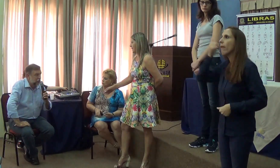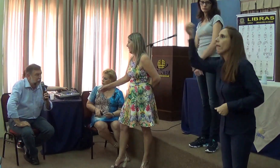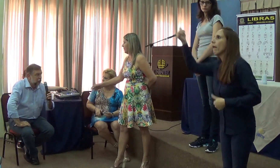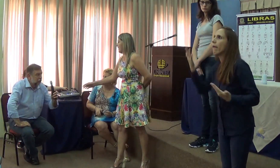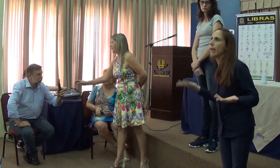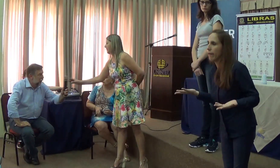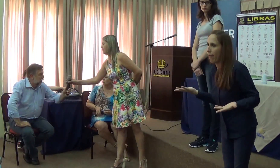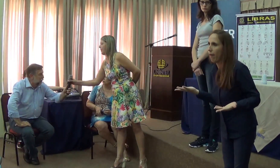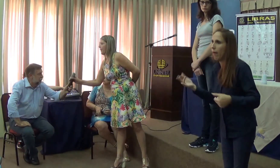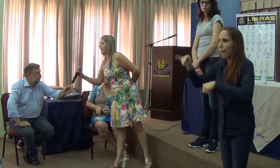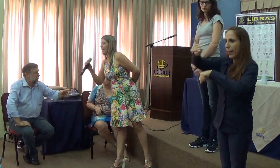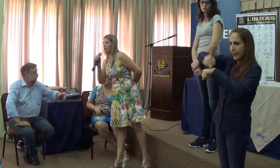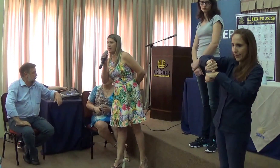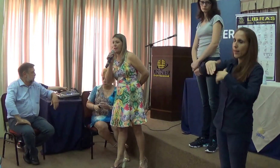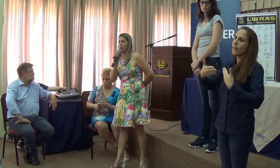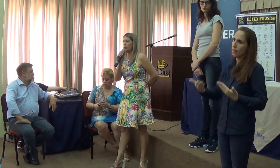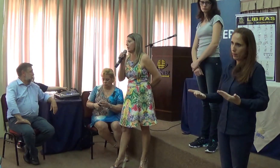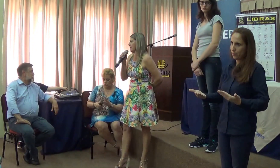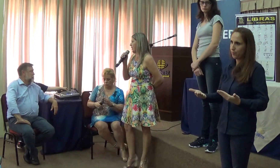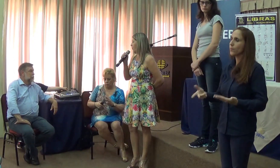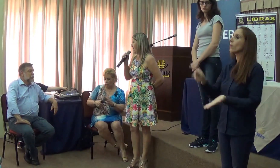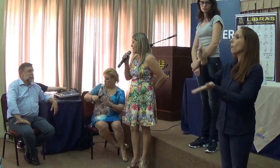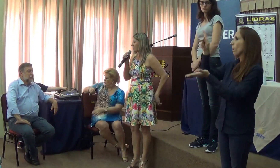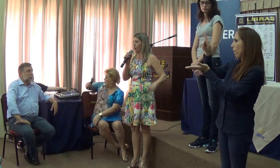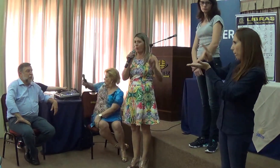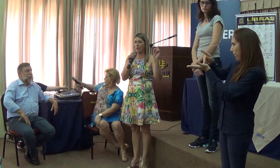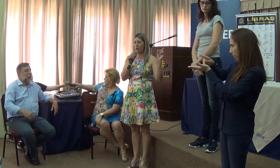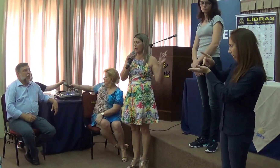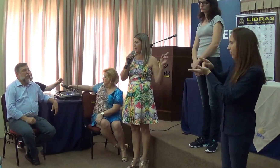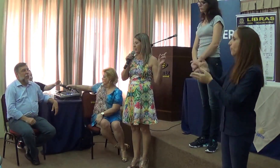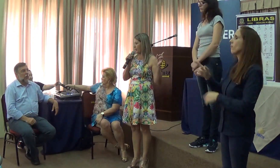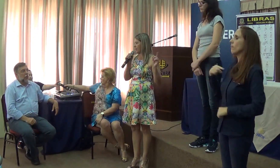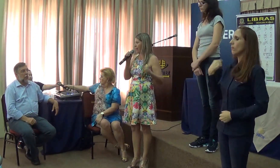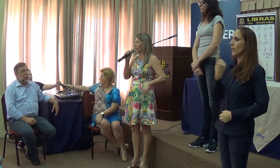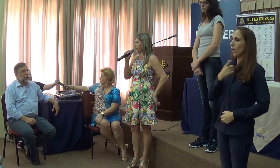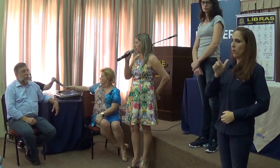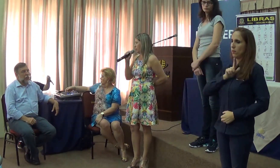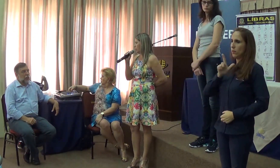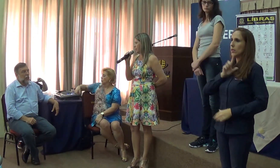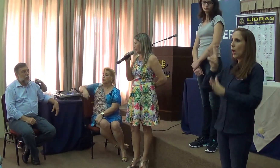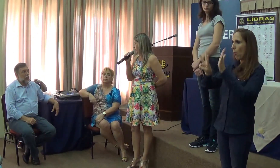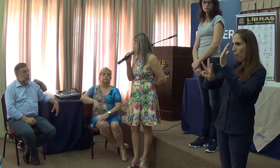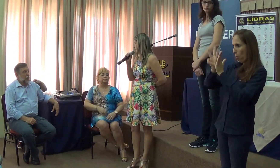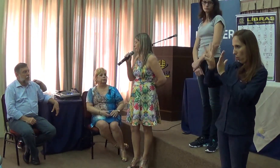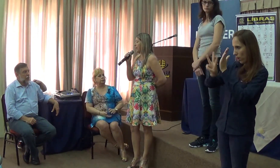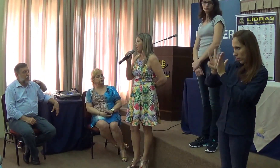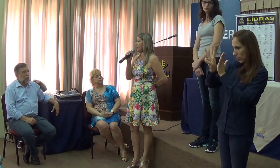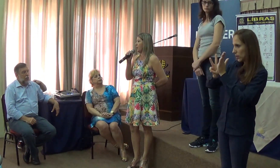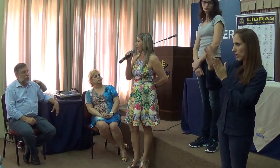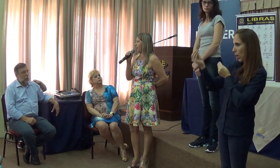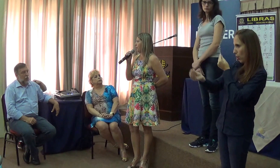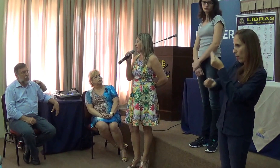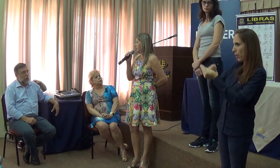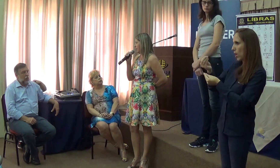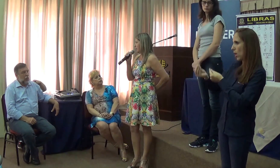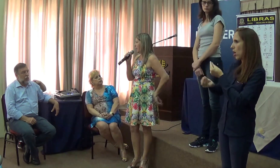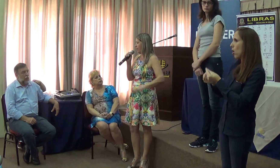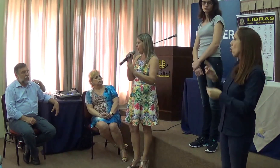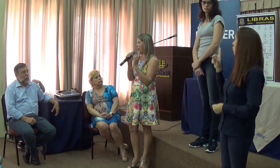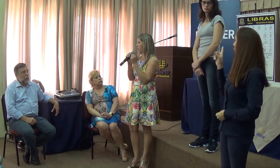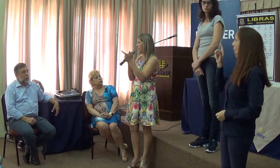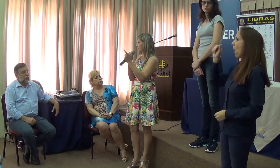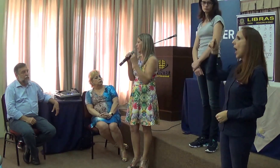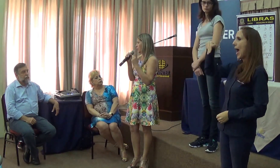É, nós temos um sistema WhatsApp, como a Ângela é responsável pelo celular, então ela faz